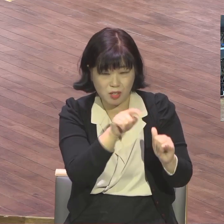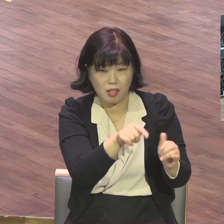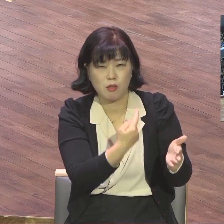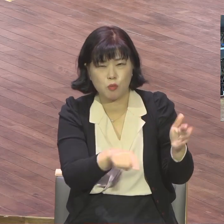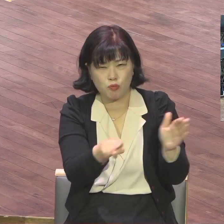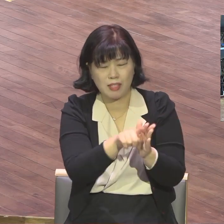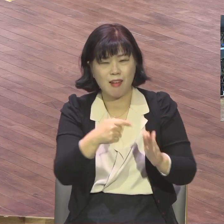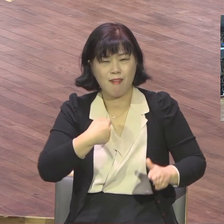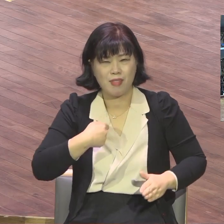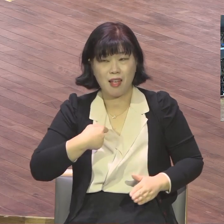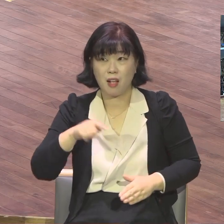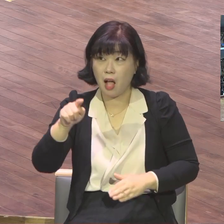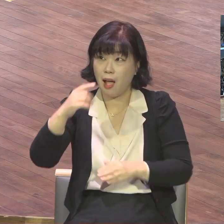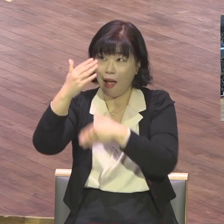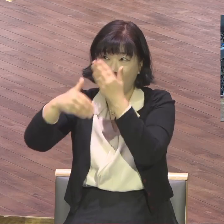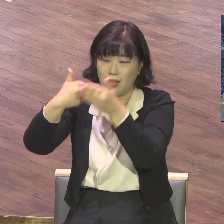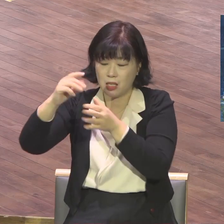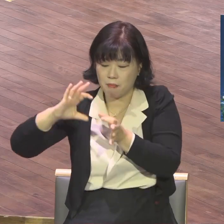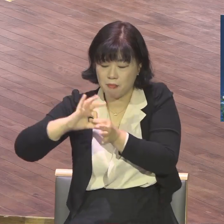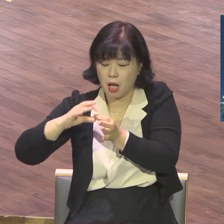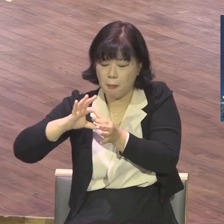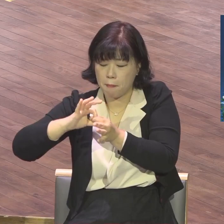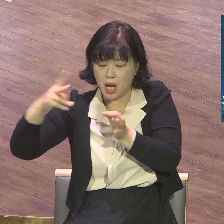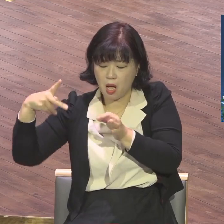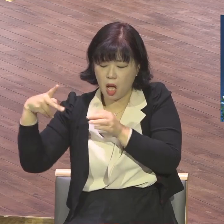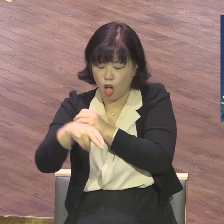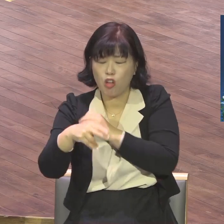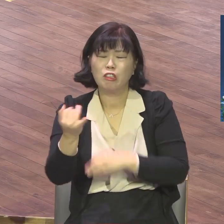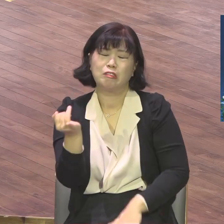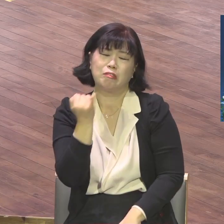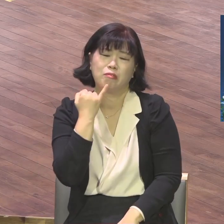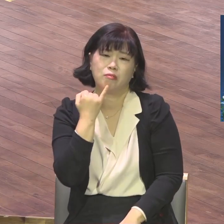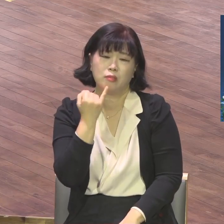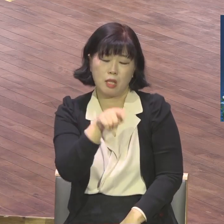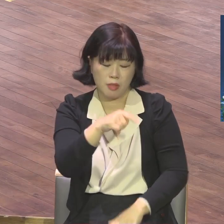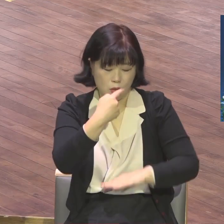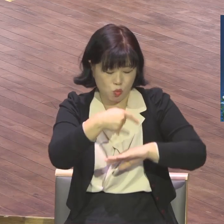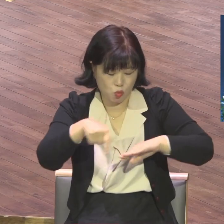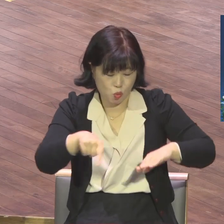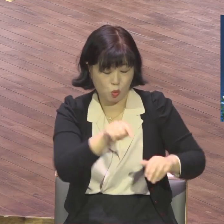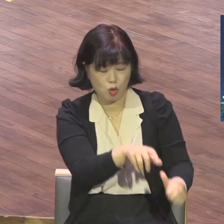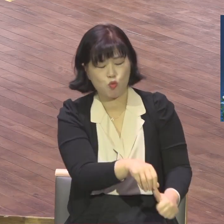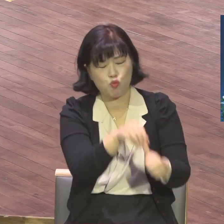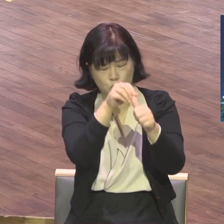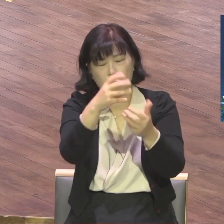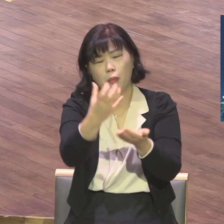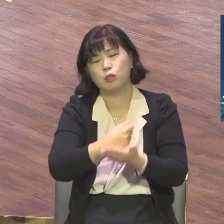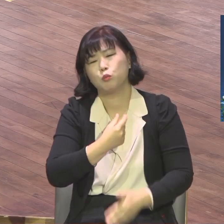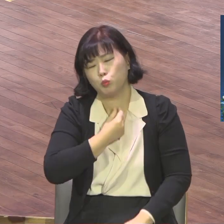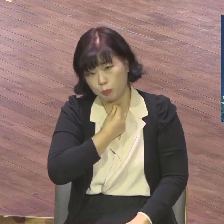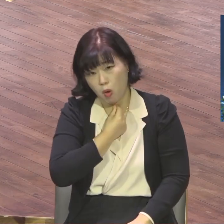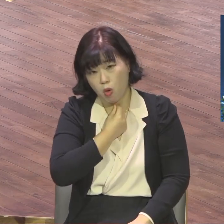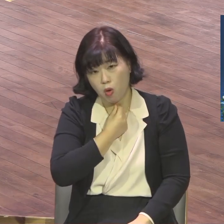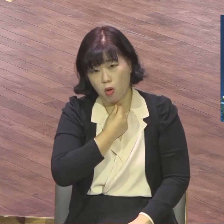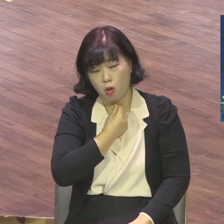원하는 바로라. 자기가 저주받아 그리스도에 끊어질지라도 내 동족이 구원받으면 좋겠다. 이 정도. 왜?